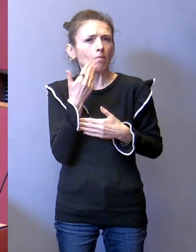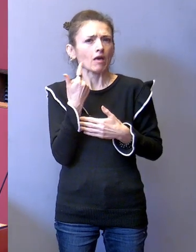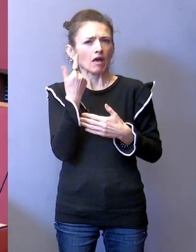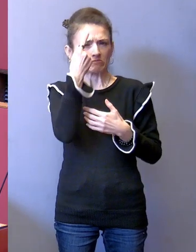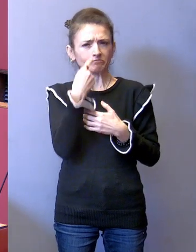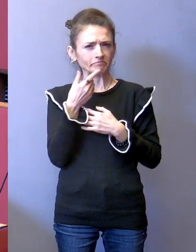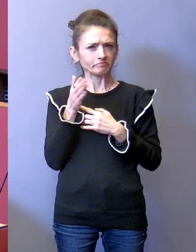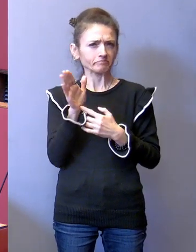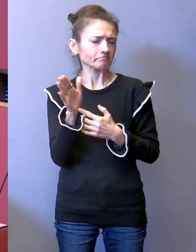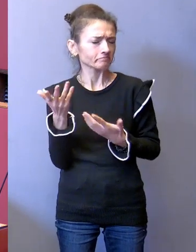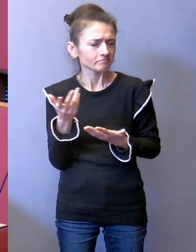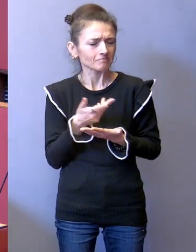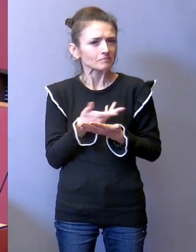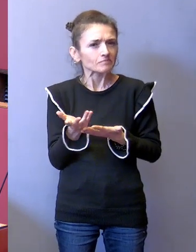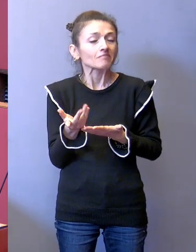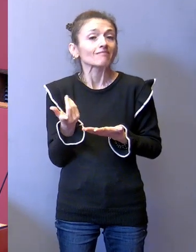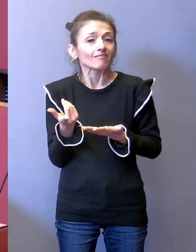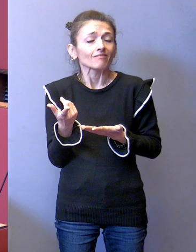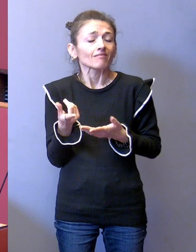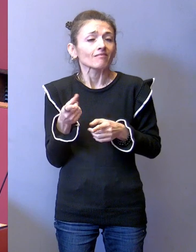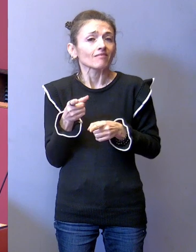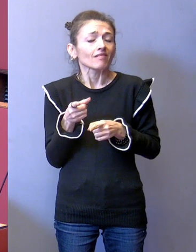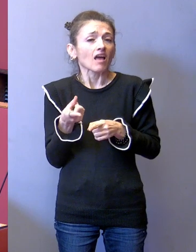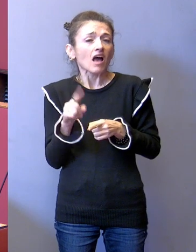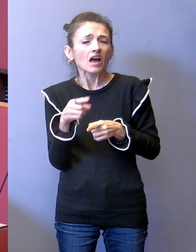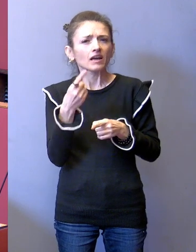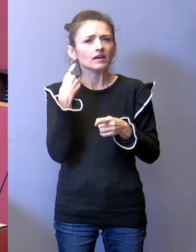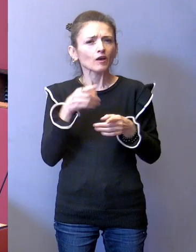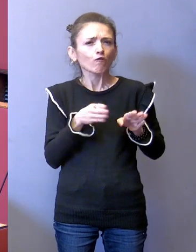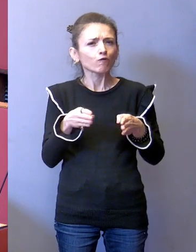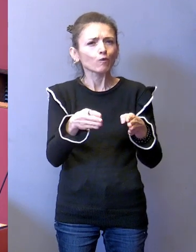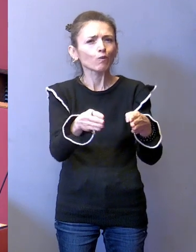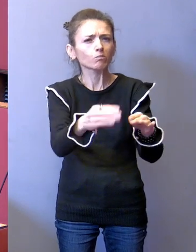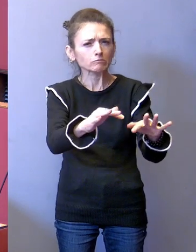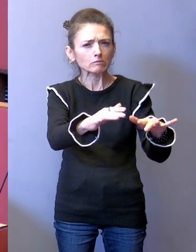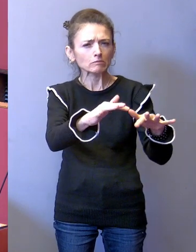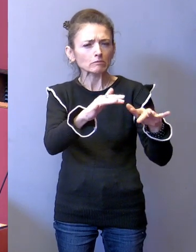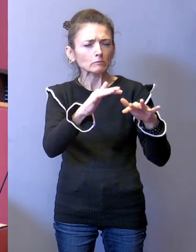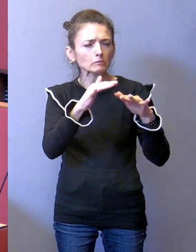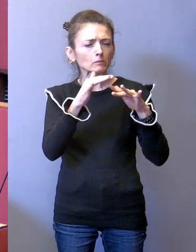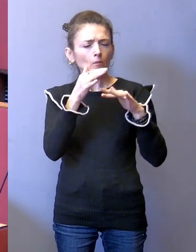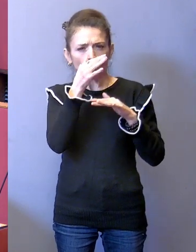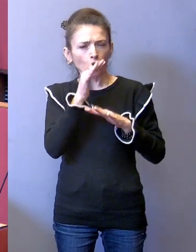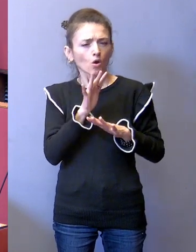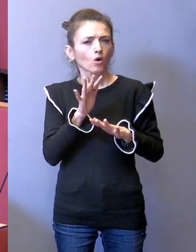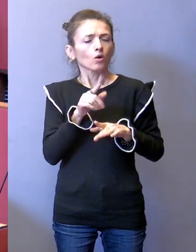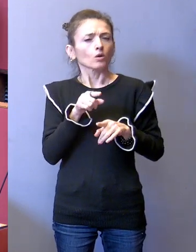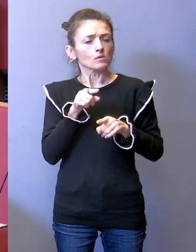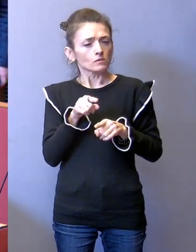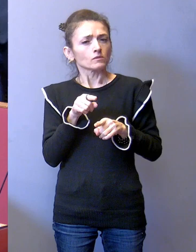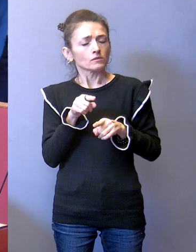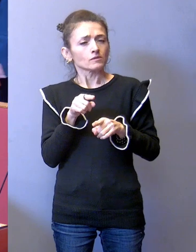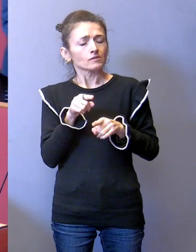decoro dei letti dei fiumi e quindi su anche purtroppo i cattivi odori che arrivano dai letti dei fiumi stessi perché